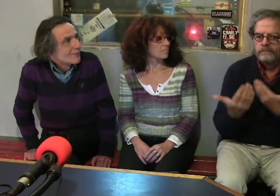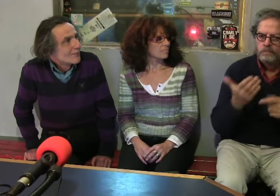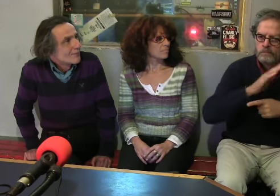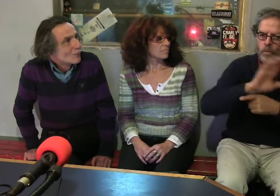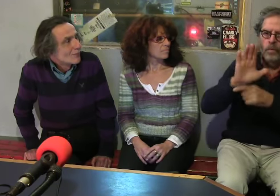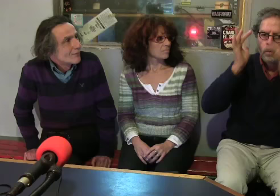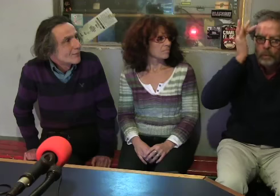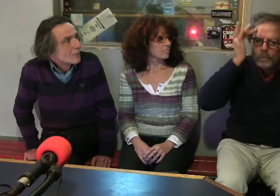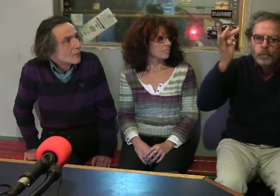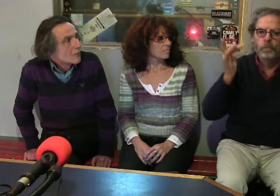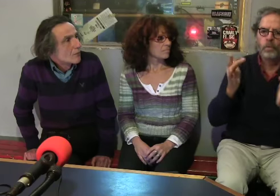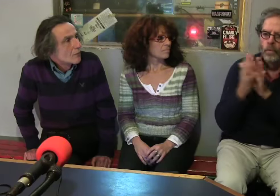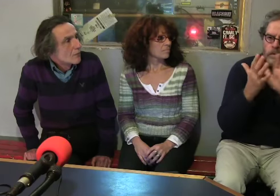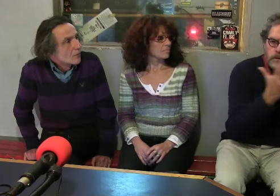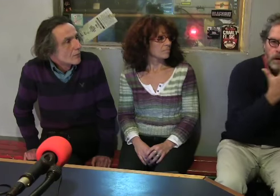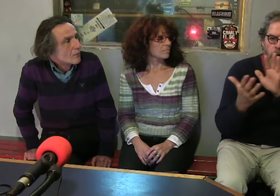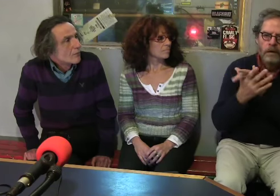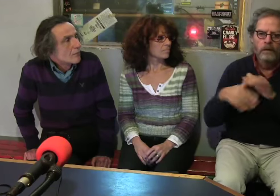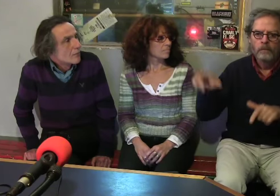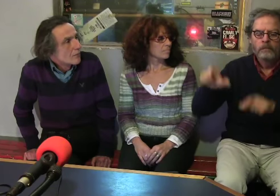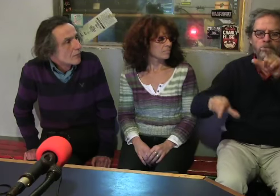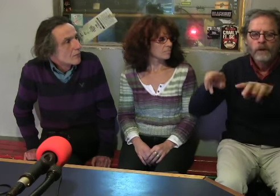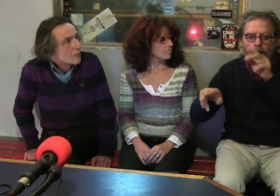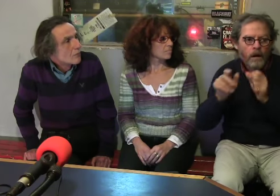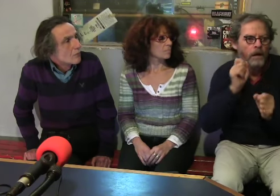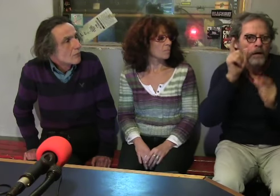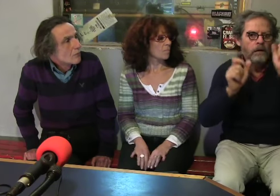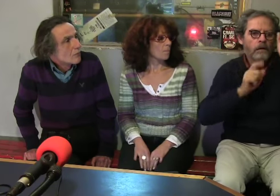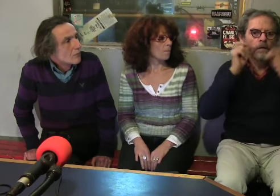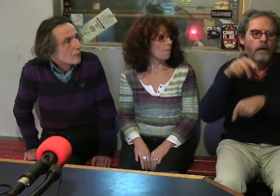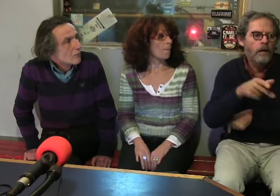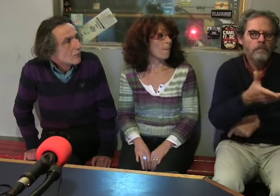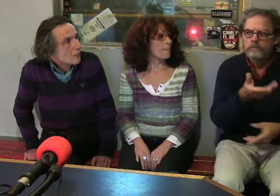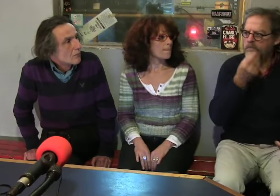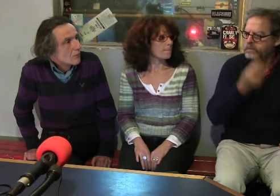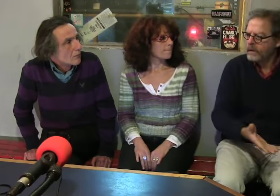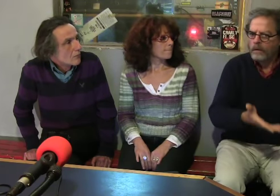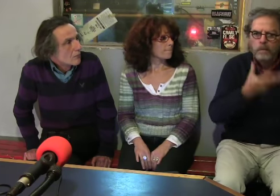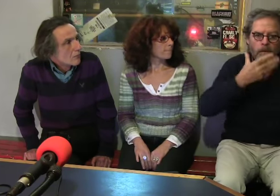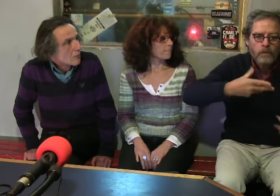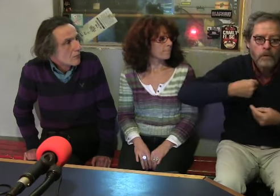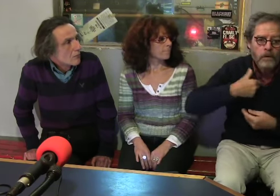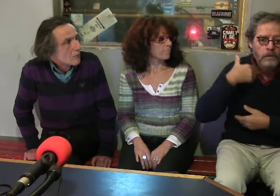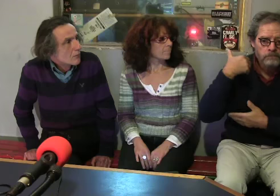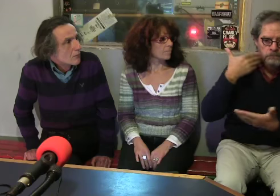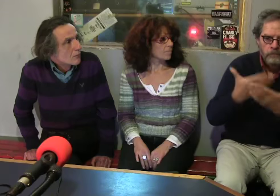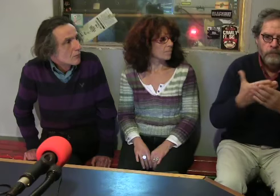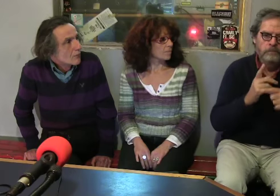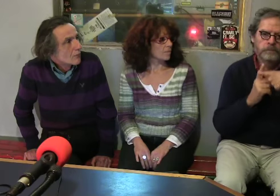sommes dynamiques grâce à notre langue, et on a donc organisé des rencontres, et en traversant les villages, en fait, on s'est rendu compte qu'on